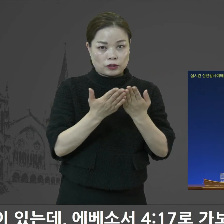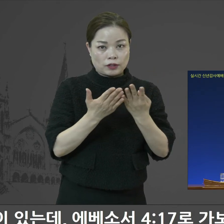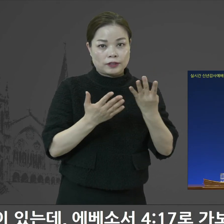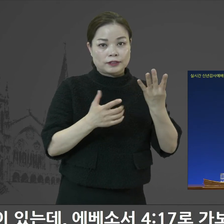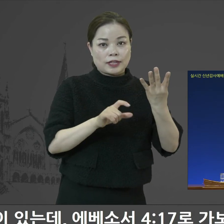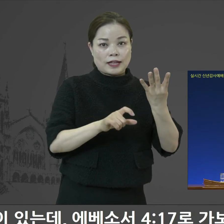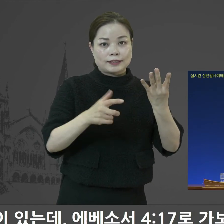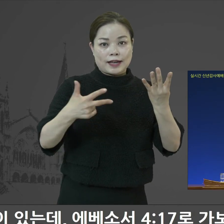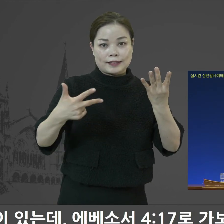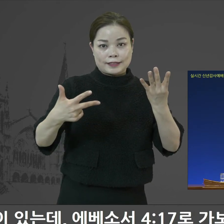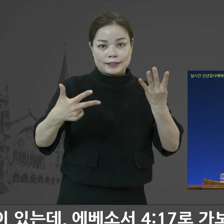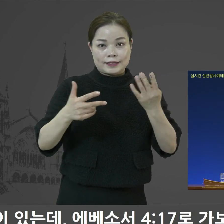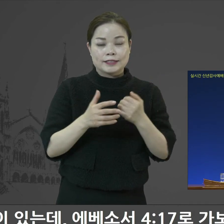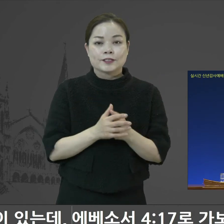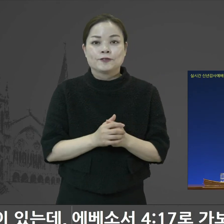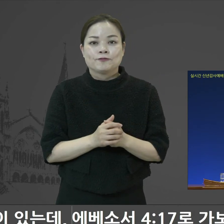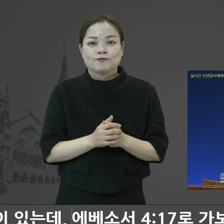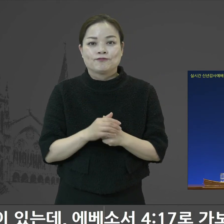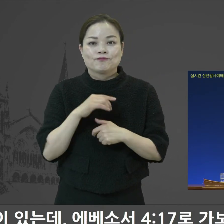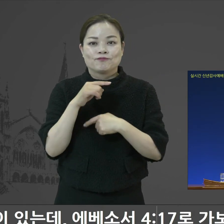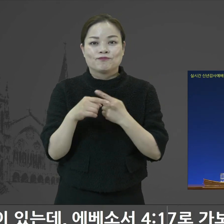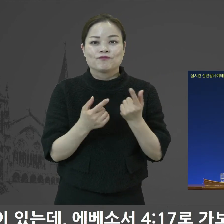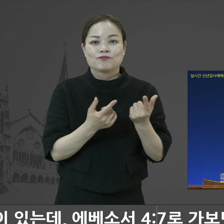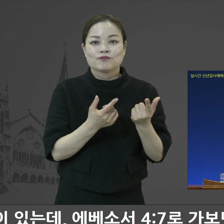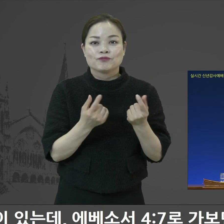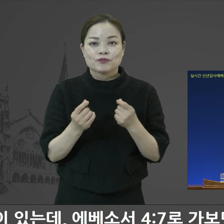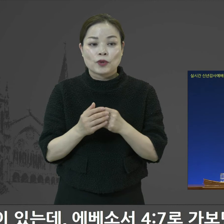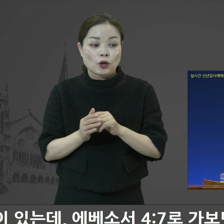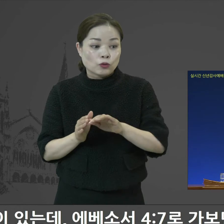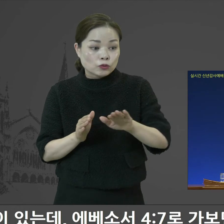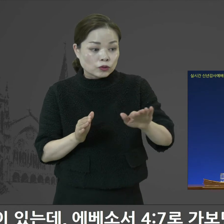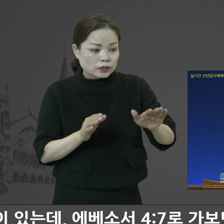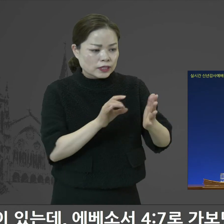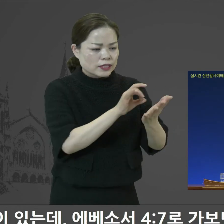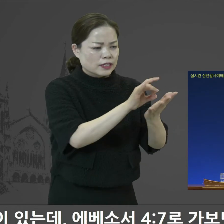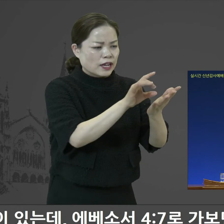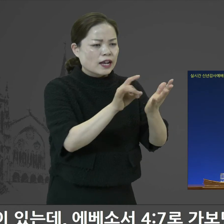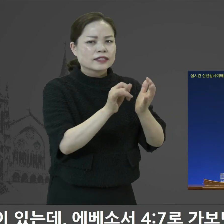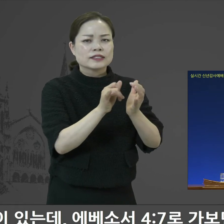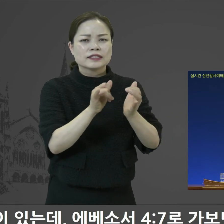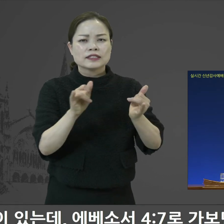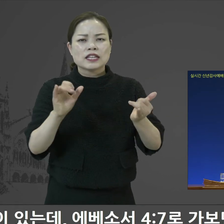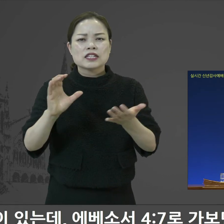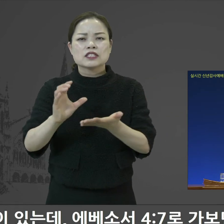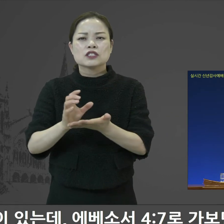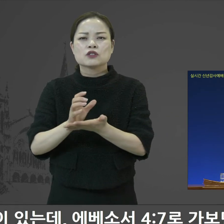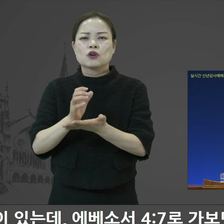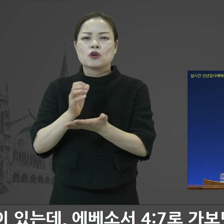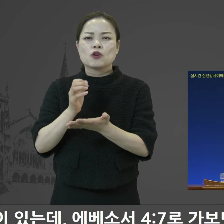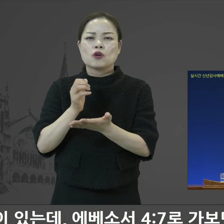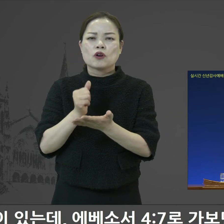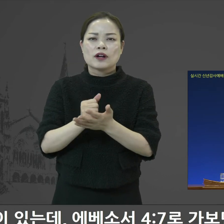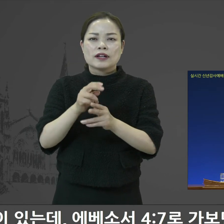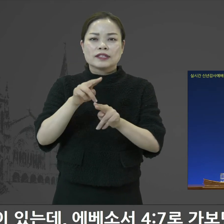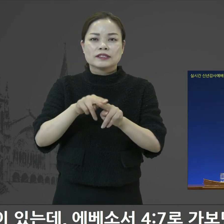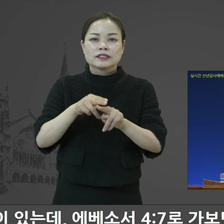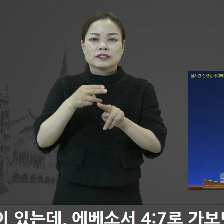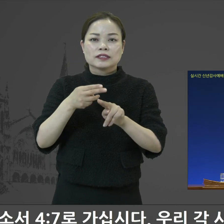4장 7절 같이 한번 읽으십시다. 우리 각 사람에게 그리스도의